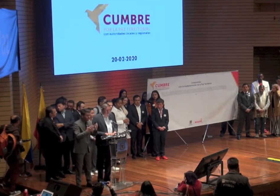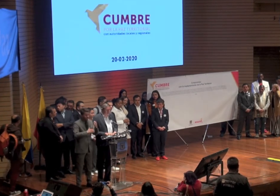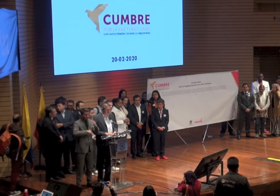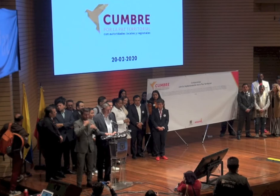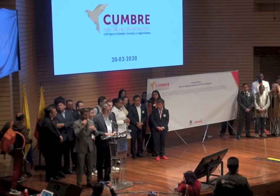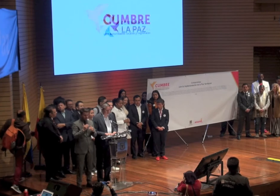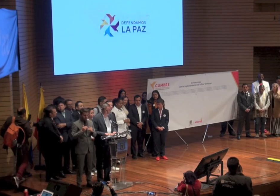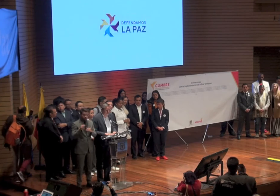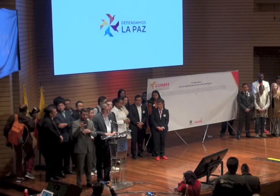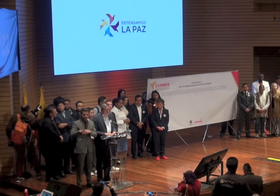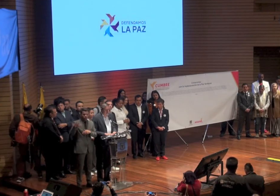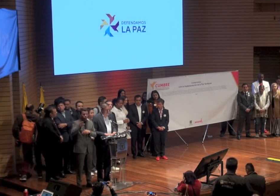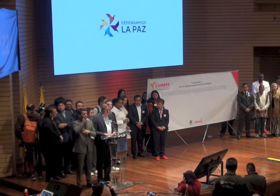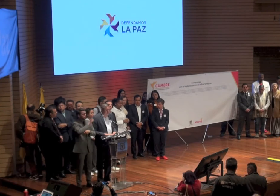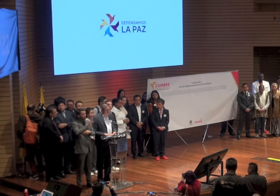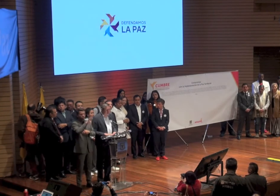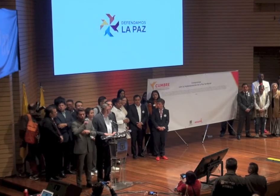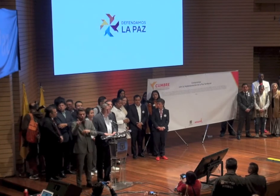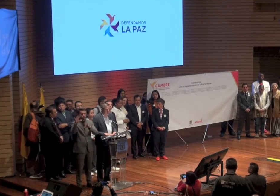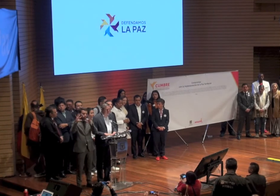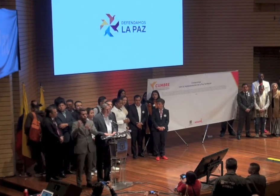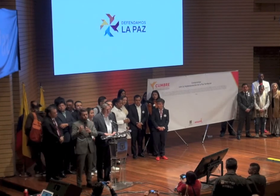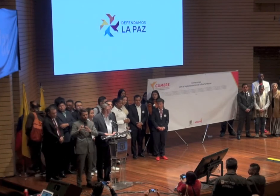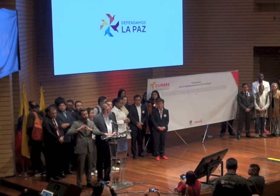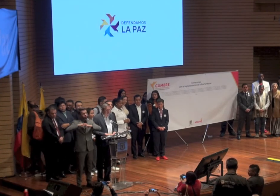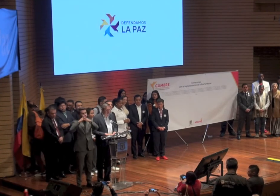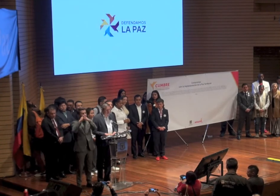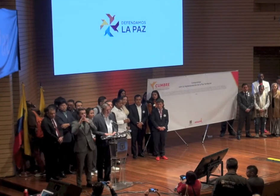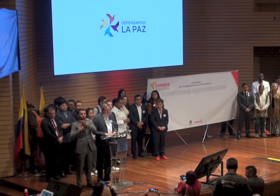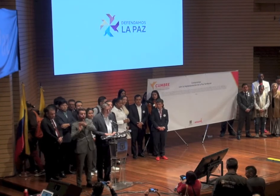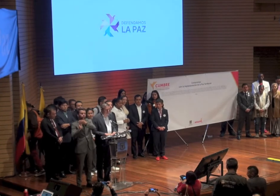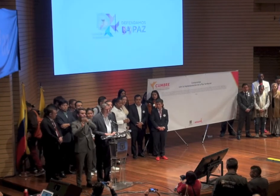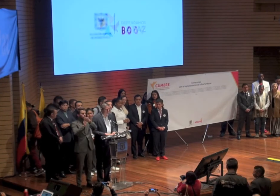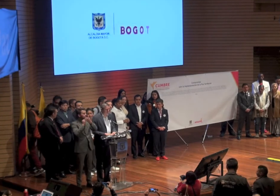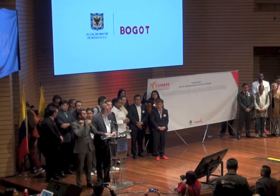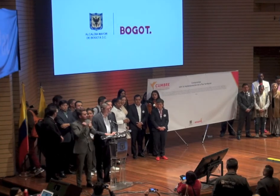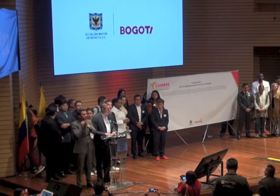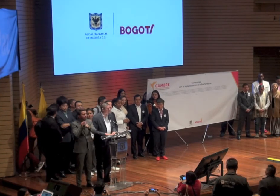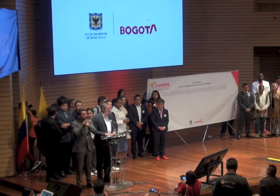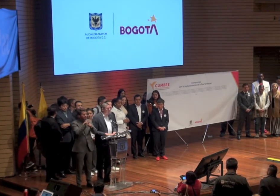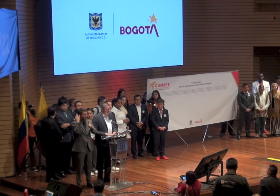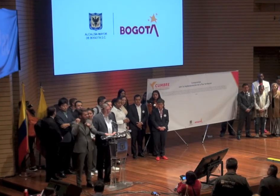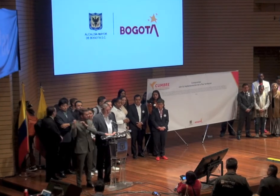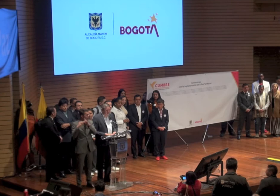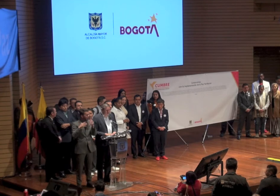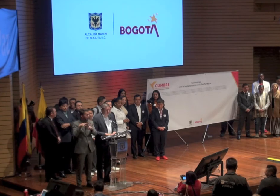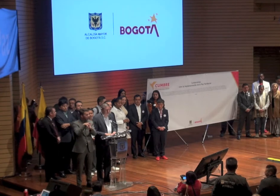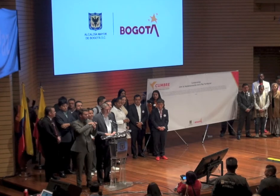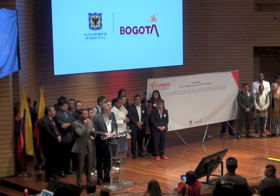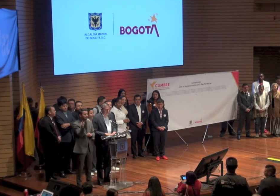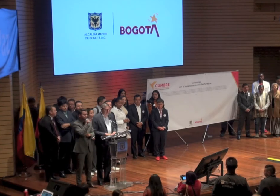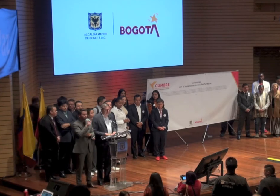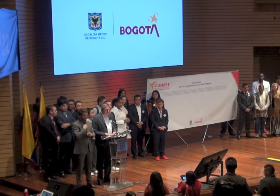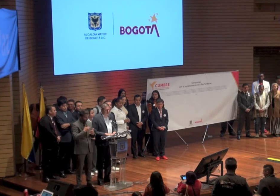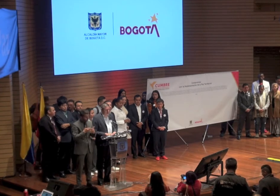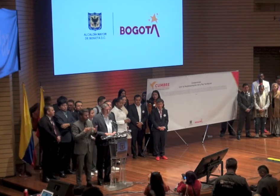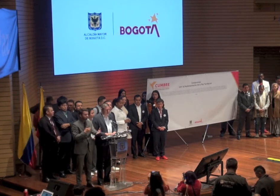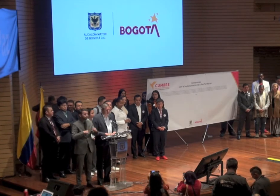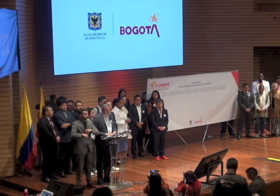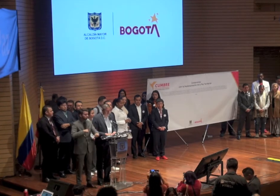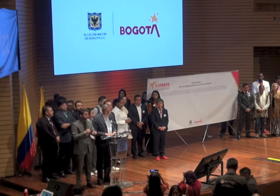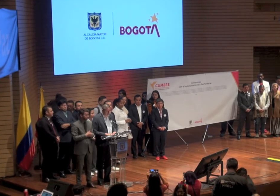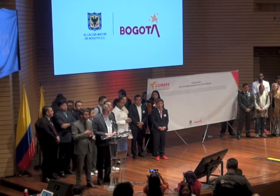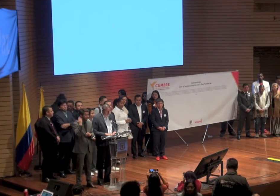de sus territorios, especialmente los más afectados por el conflicto armado. Es por eso que, amparado